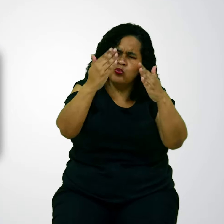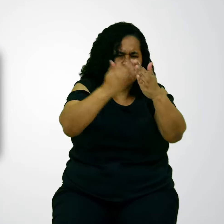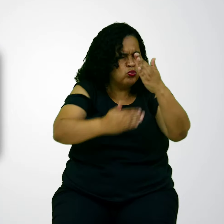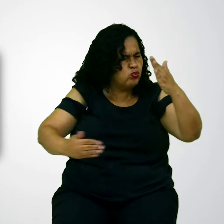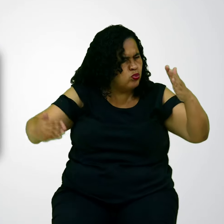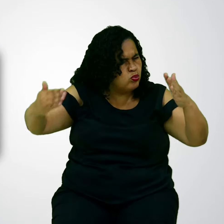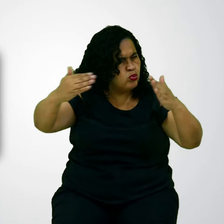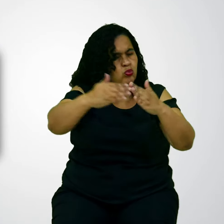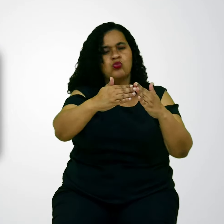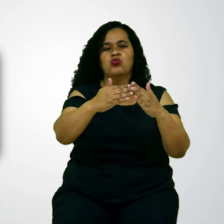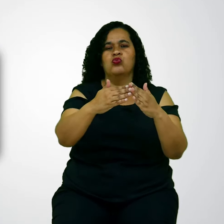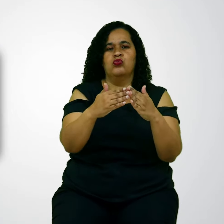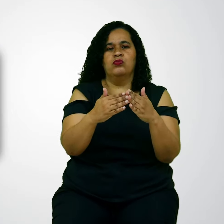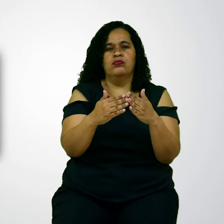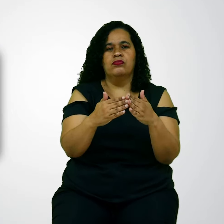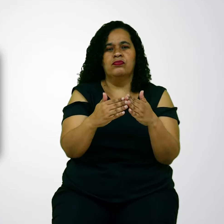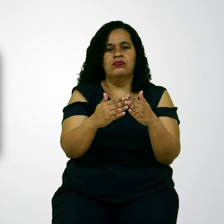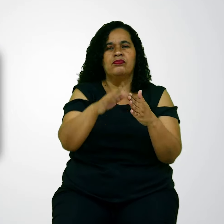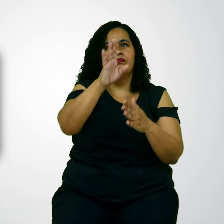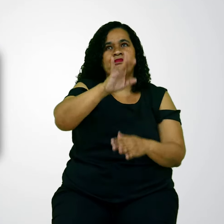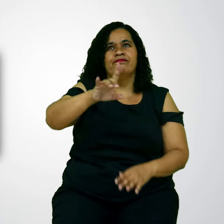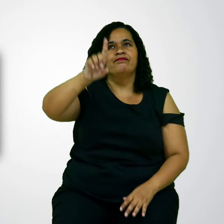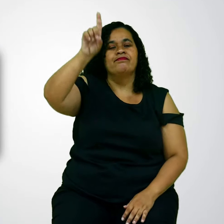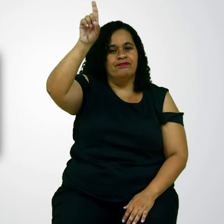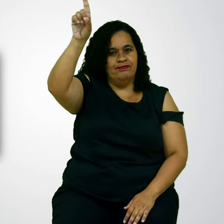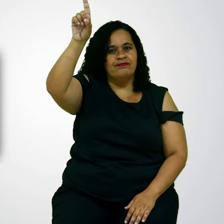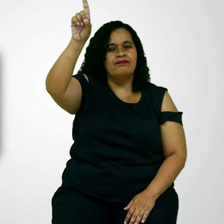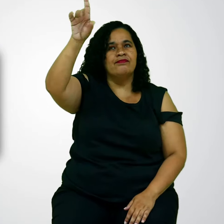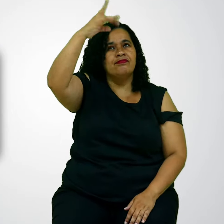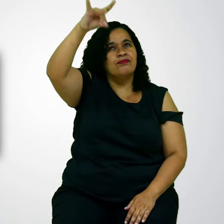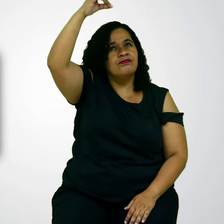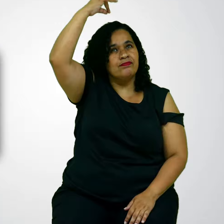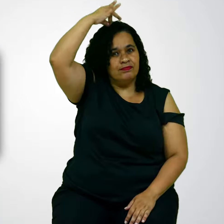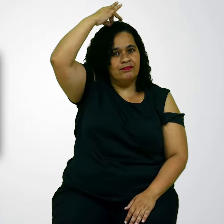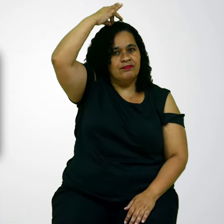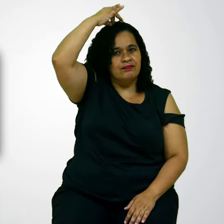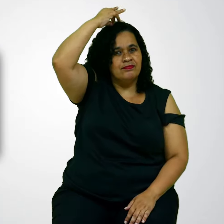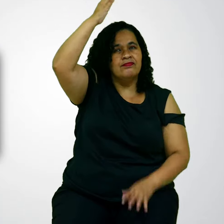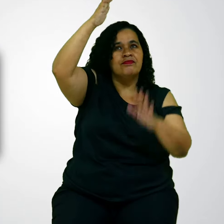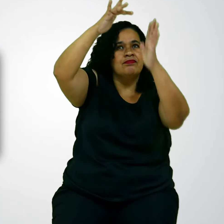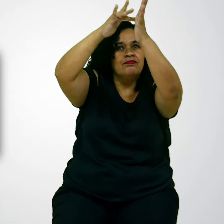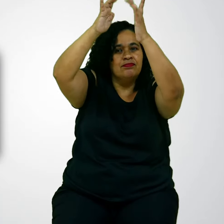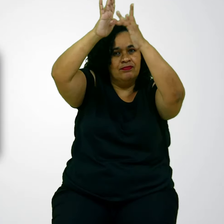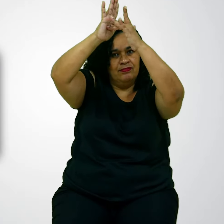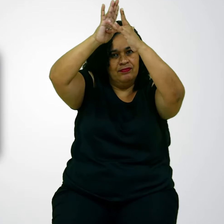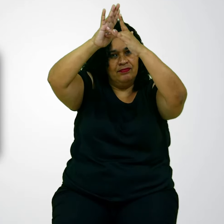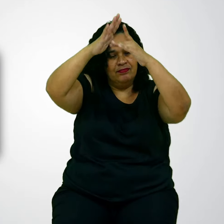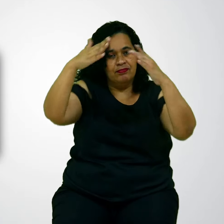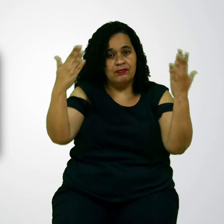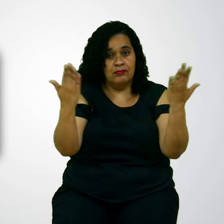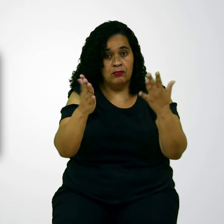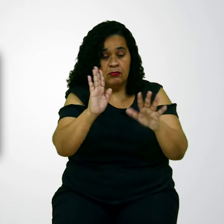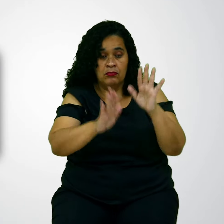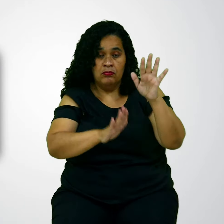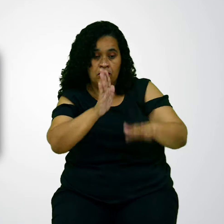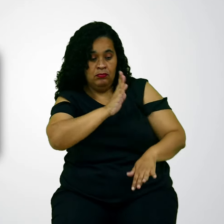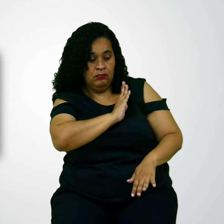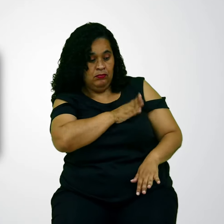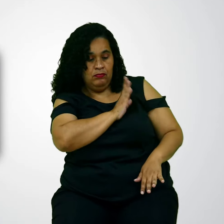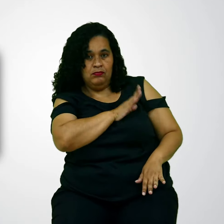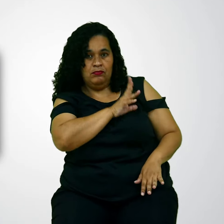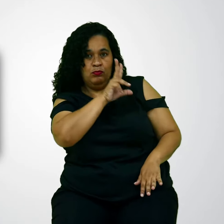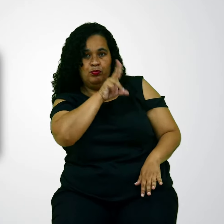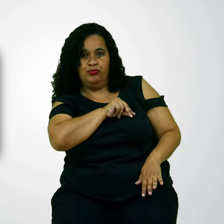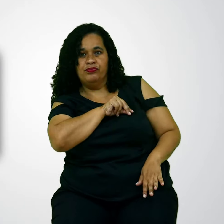existência é para a Trindade. Agora, o coração é enganoso. Então, o que eu preciso fazer?